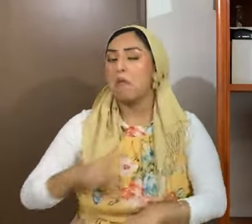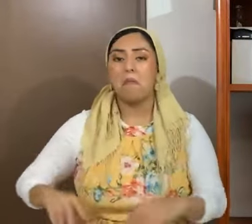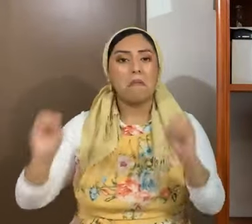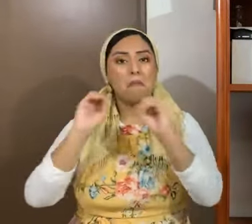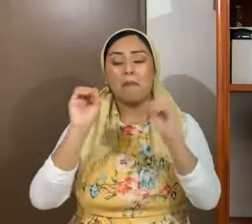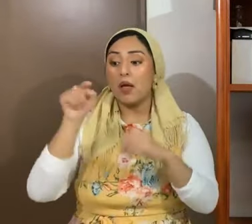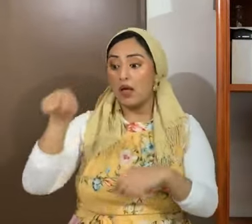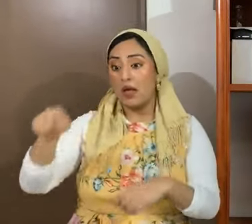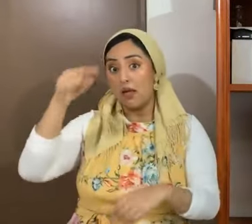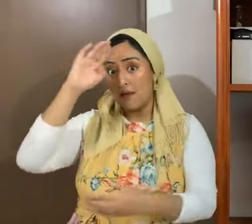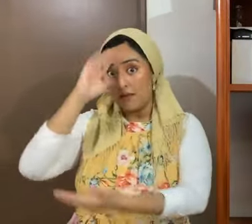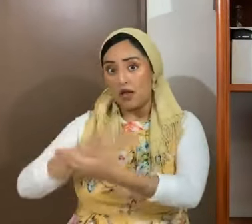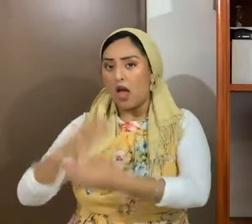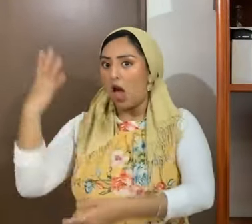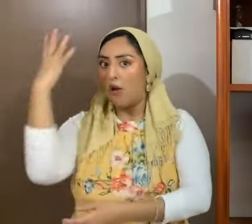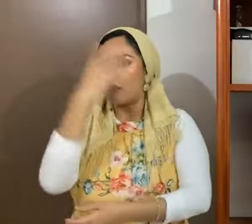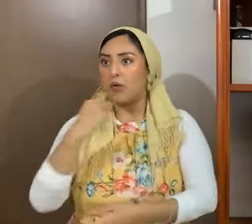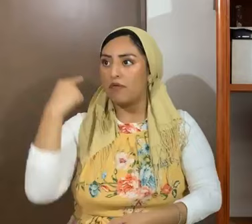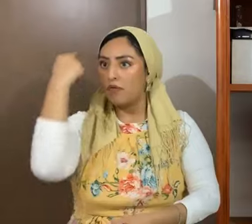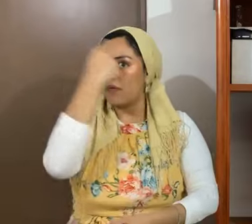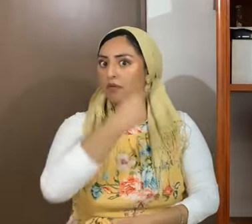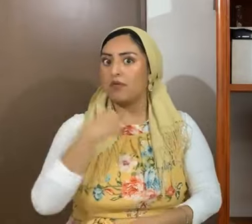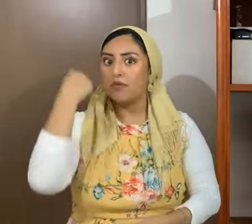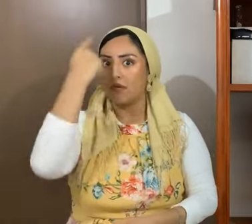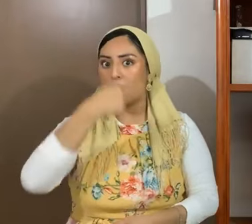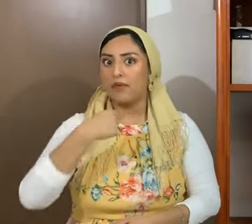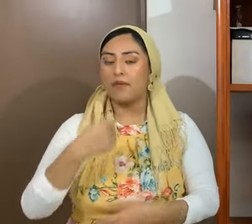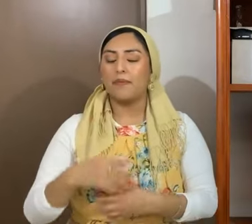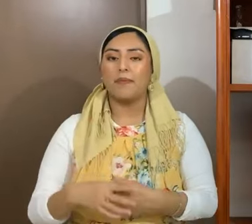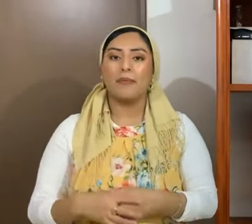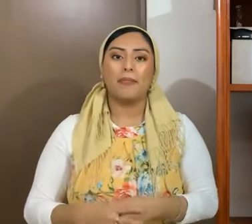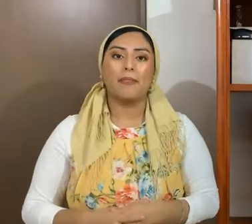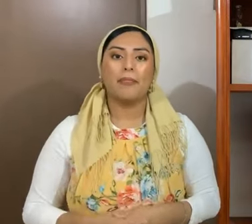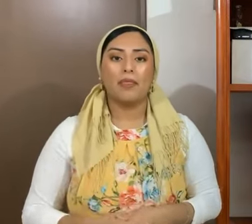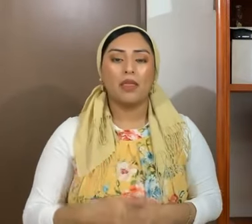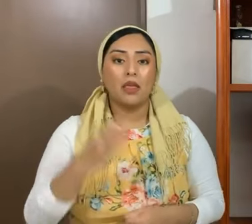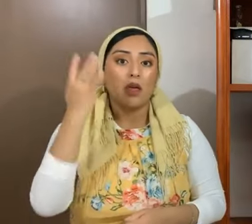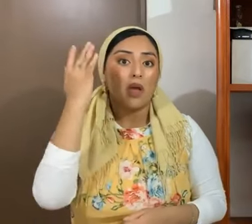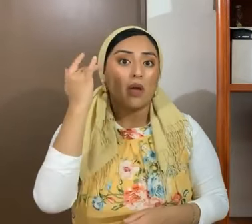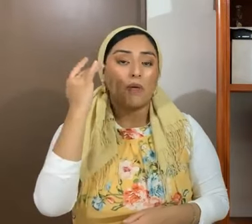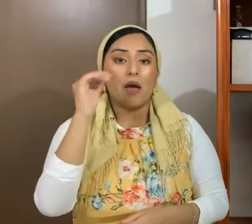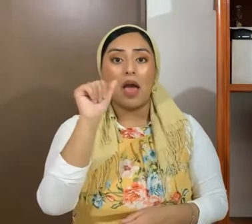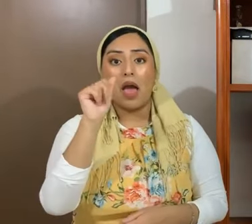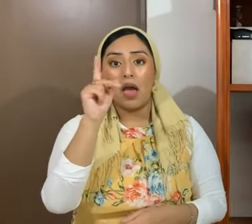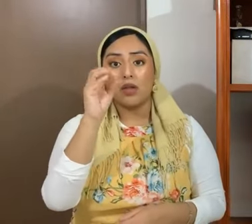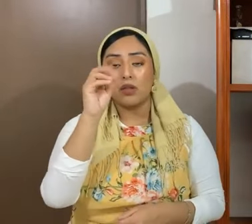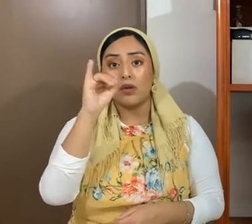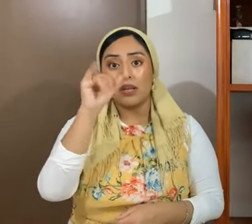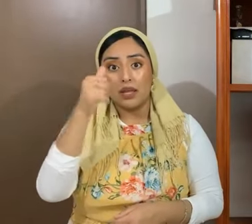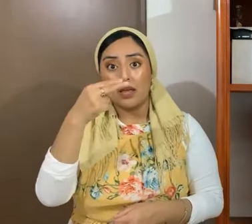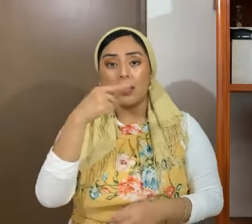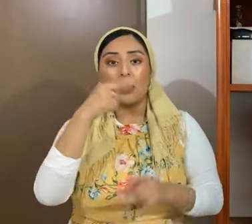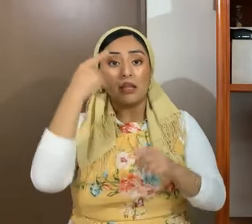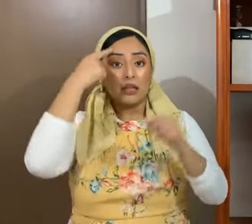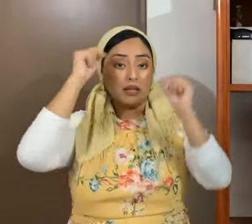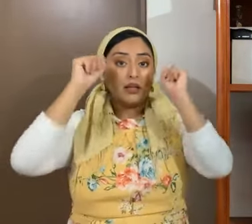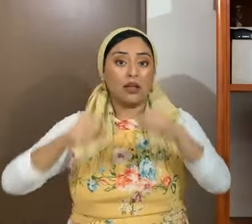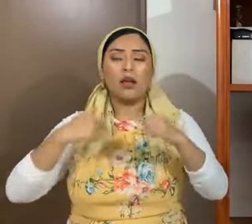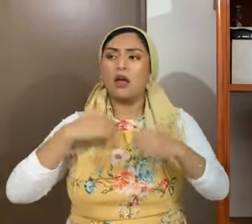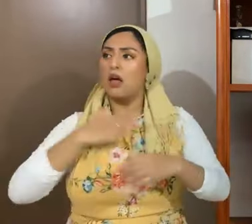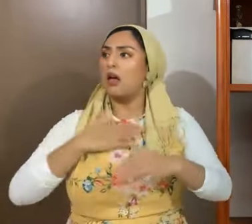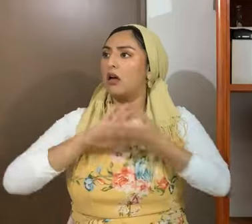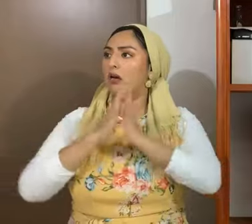era de muy hermoso parecer y había nacido después de Absalón. Por eso es que Adonías pensaba que podría heredar el